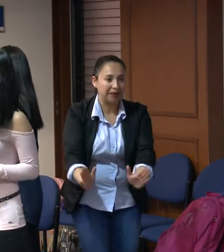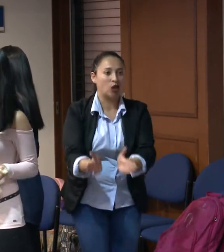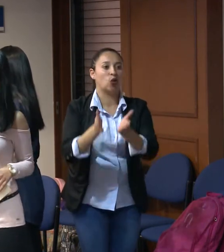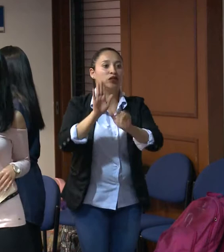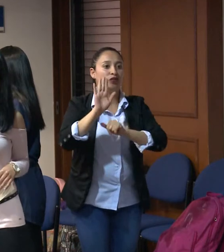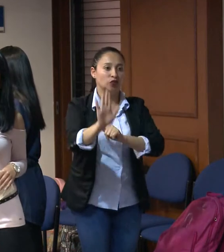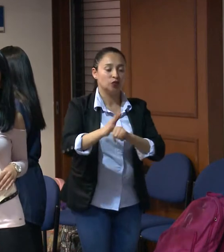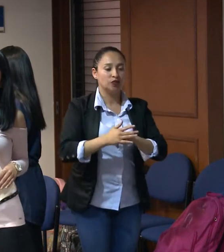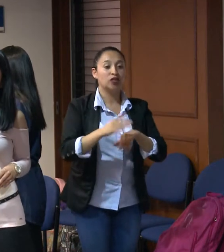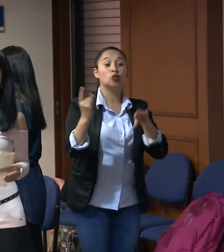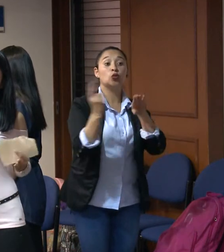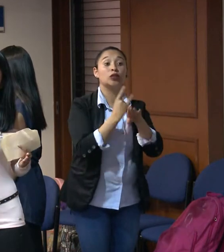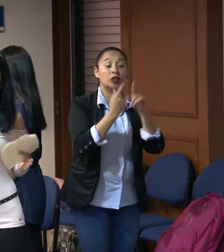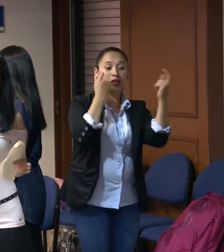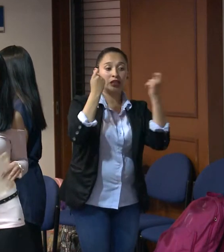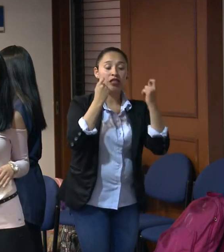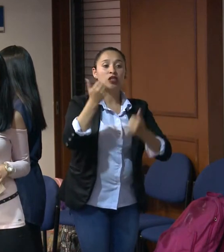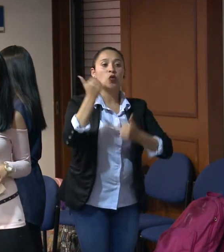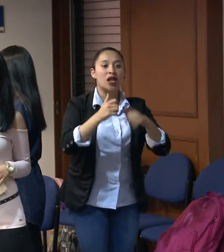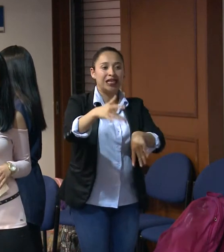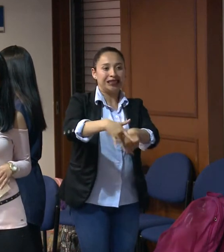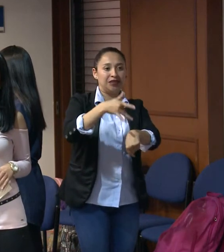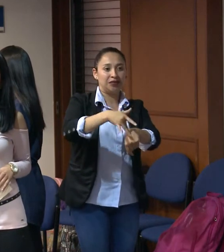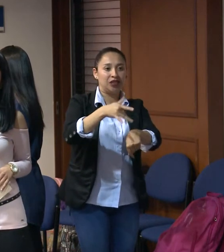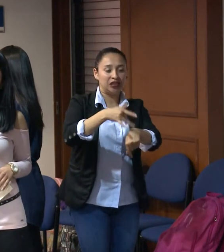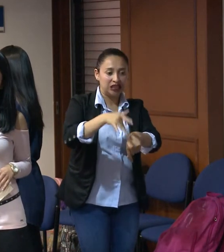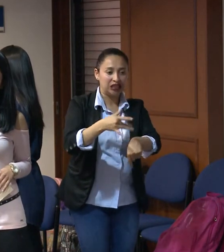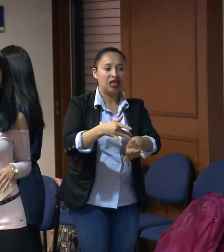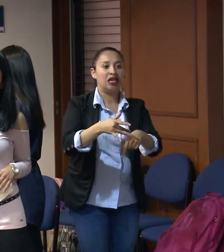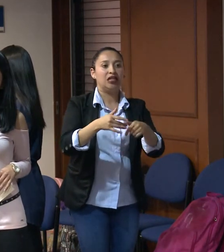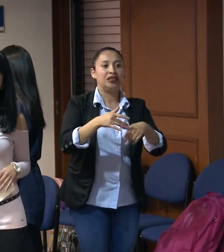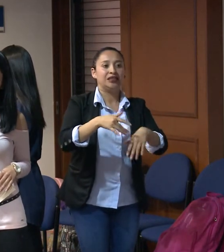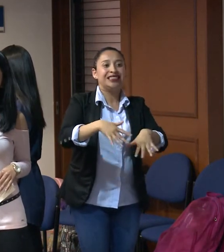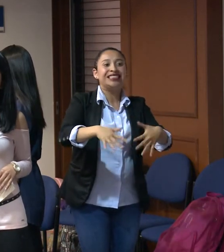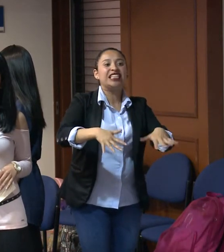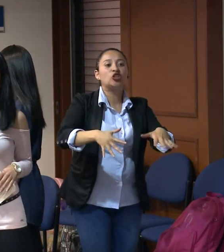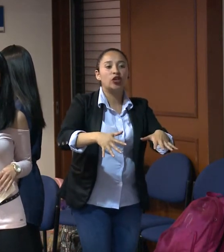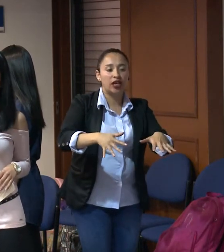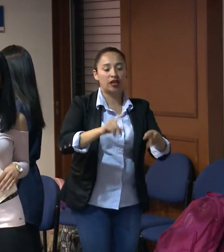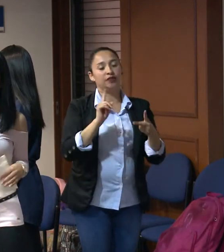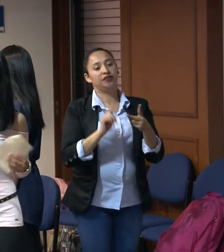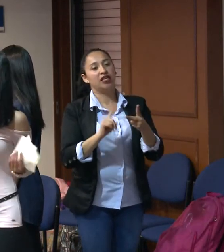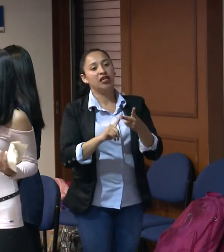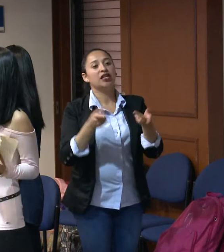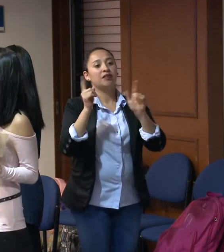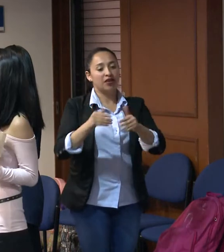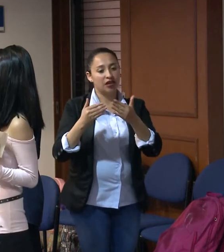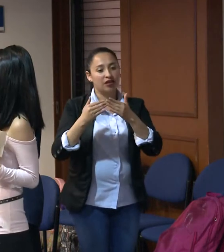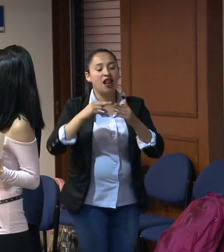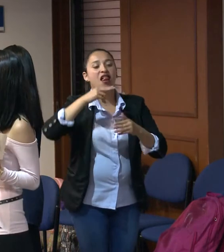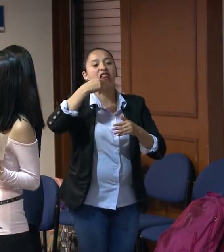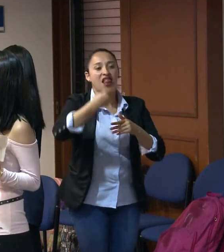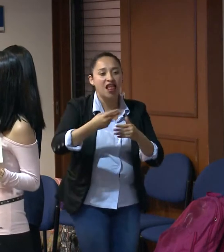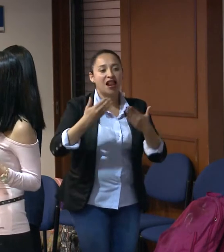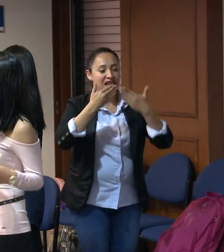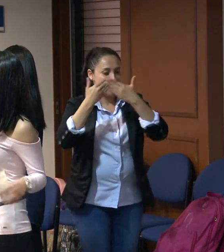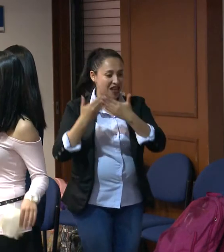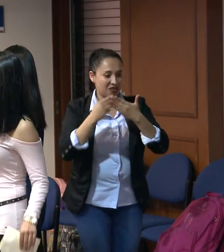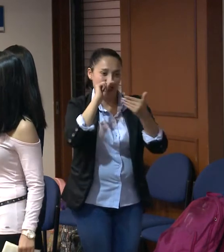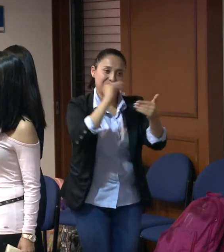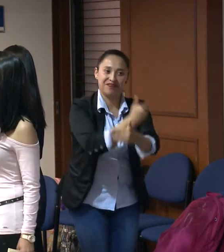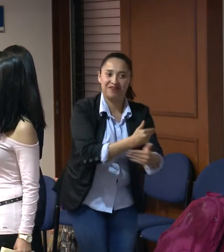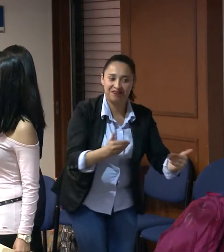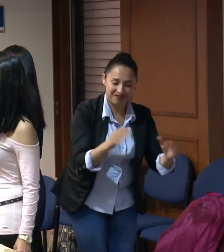Utilizando como estrategias la estimulación multisensorial y la narración de literatura infantil. Los objetivos específicos